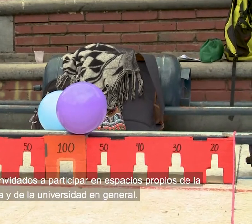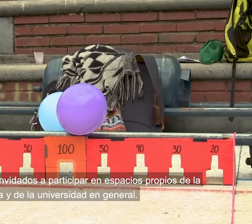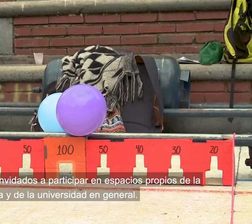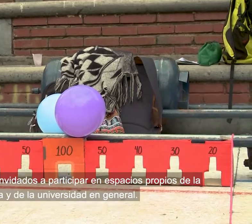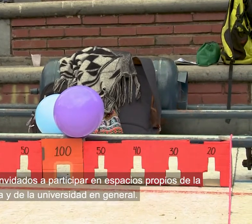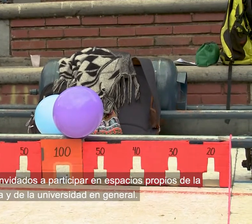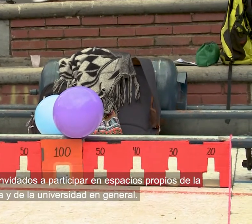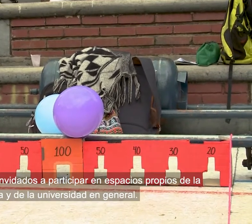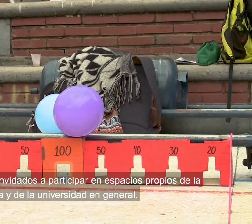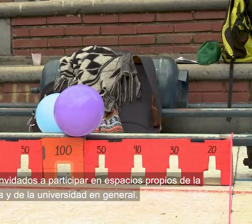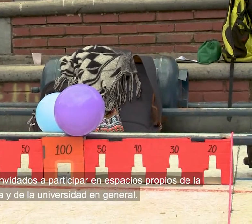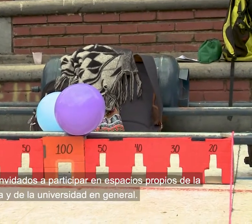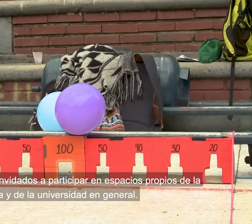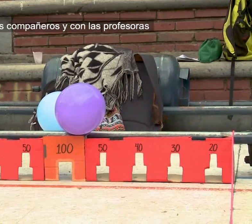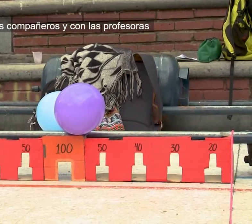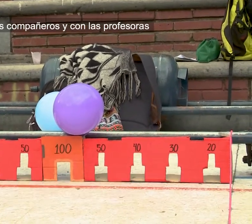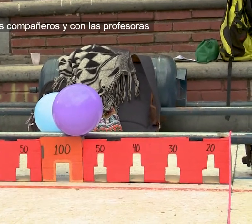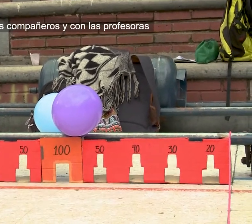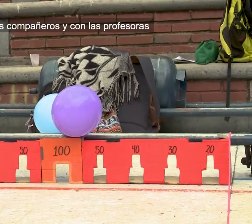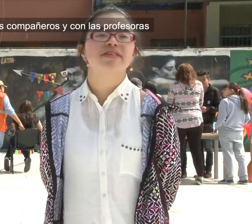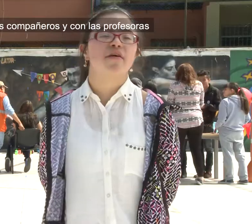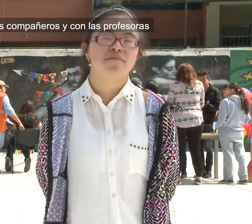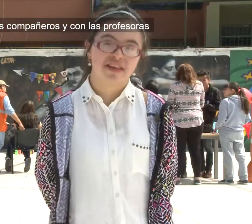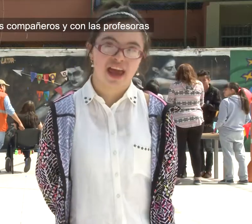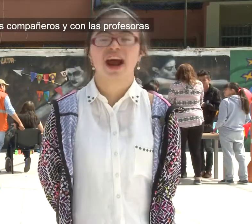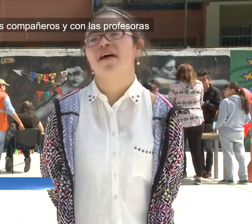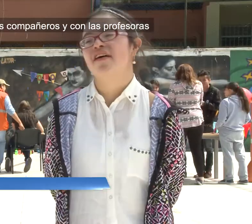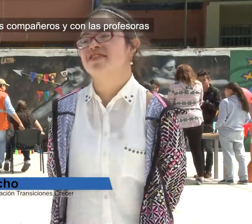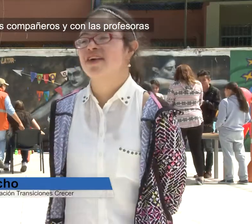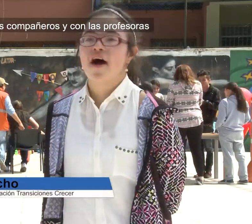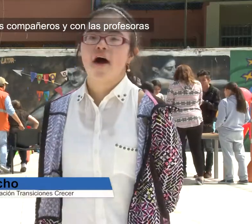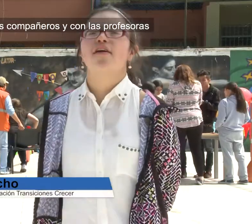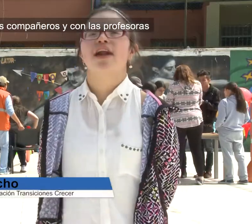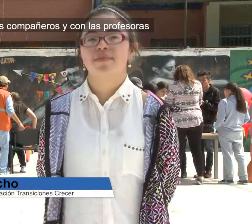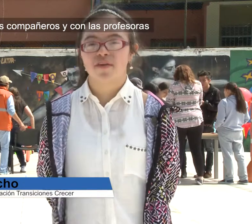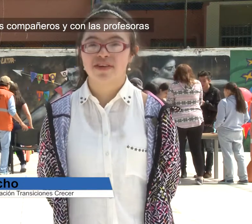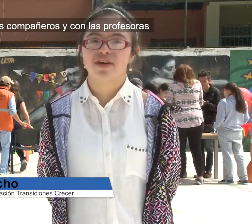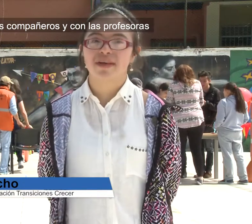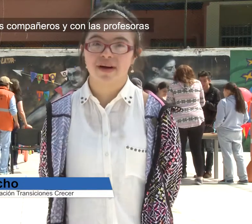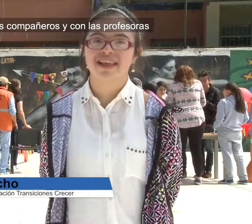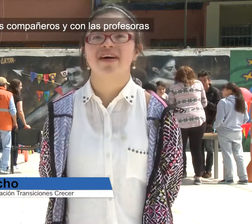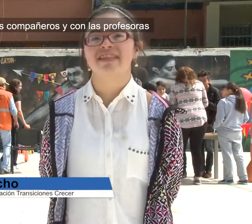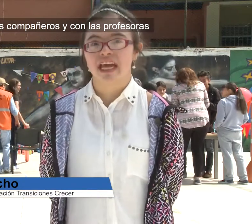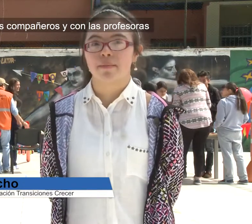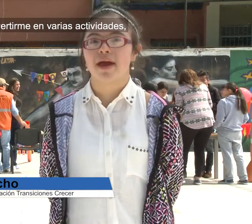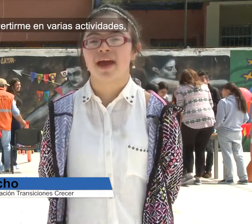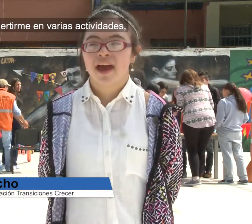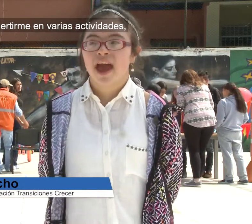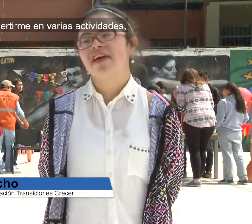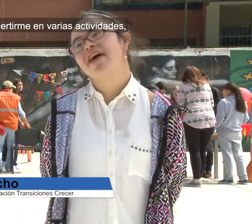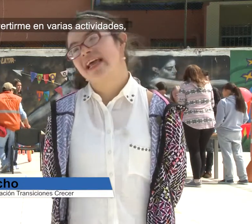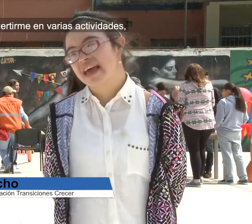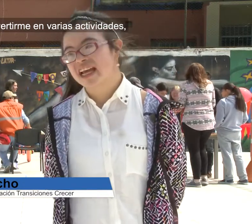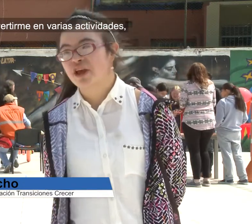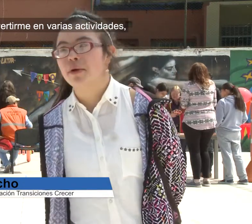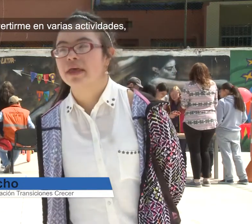de la universidad en general. Y vengo con mis compañeras, con las profesoras para divertirme en varias